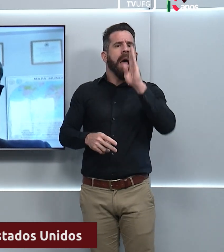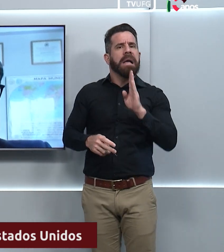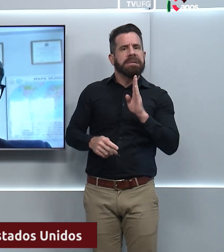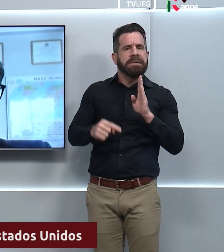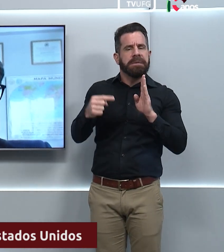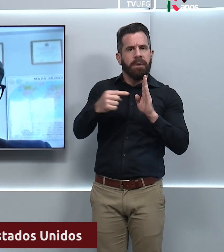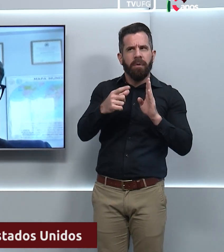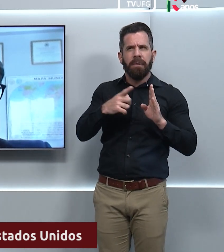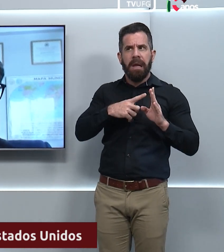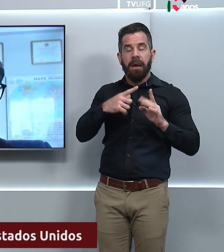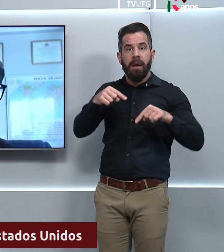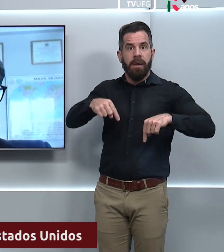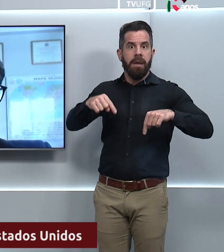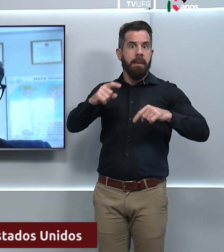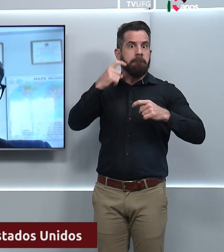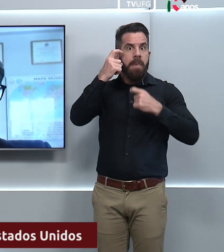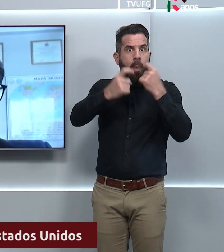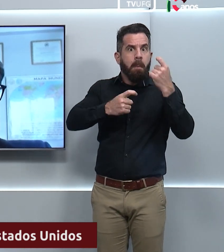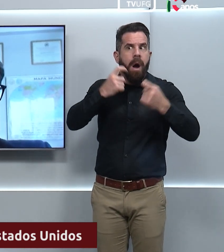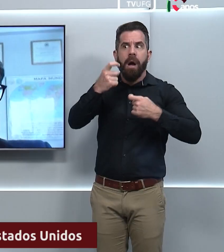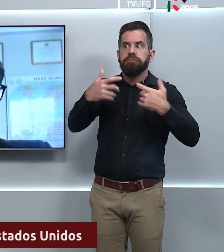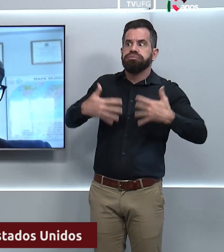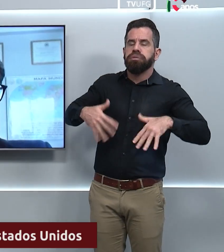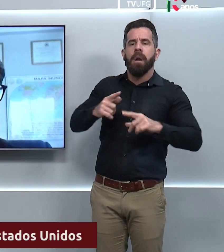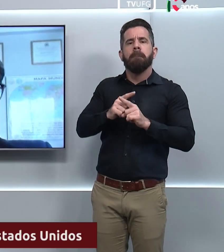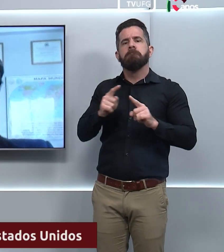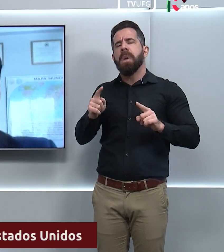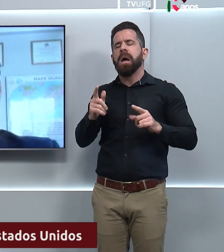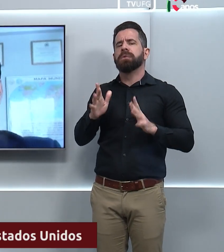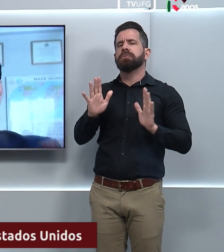É uma preocupação? É algo que tem sido observado à distância?